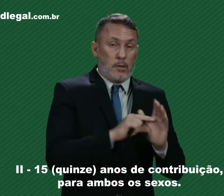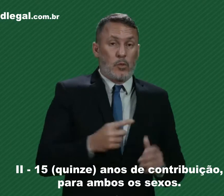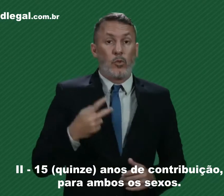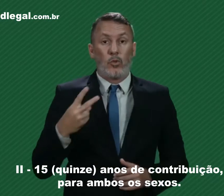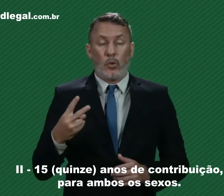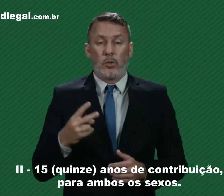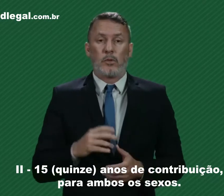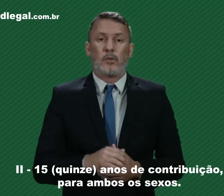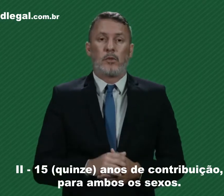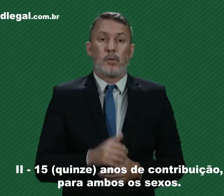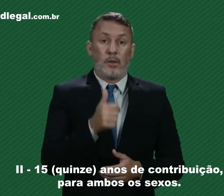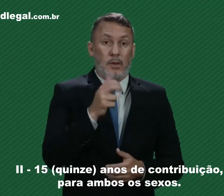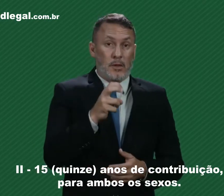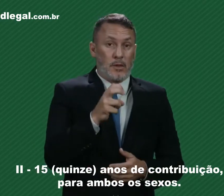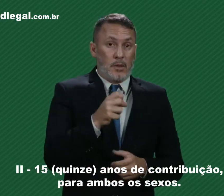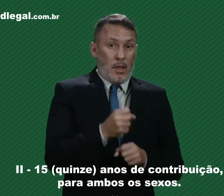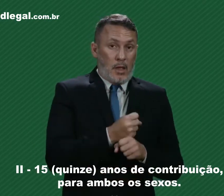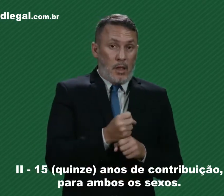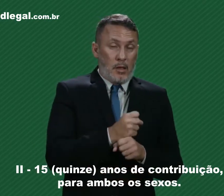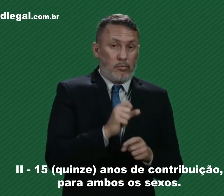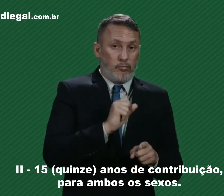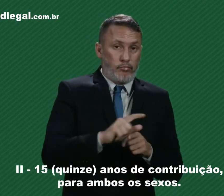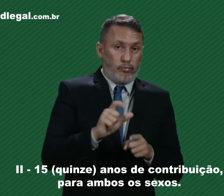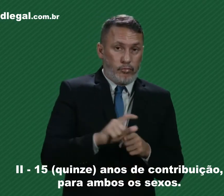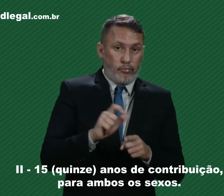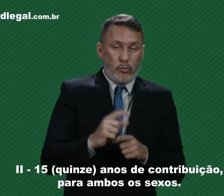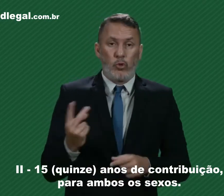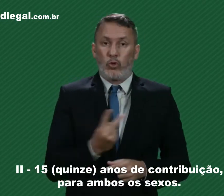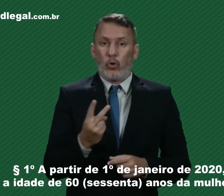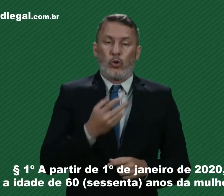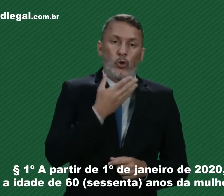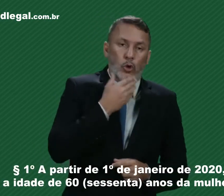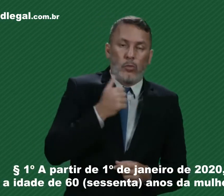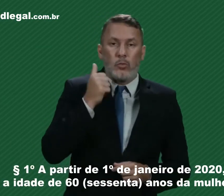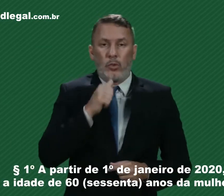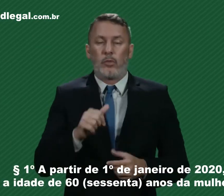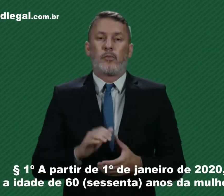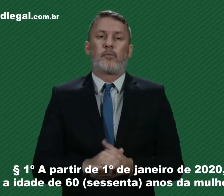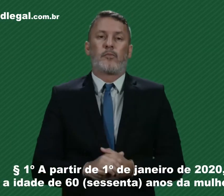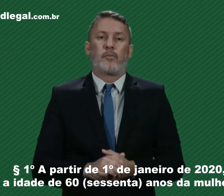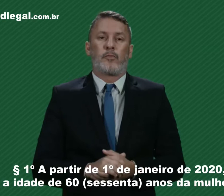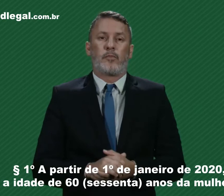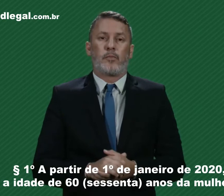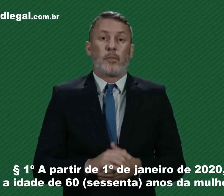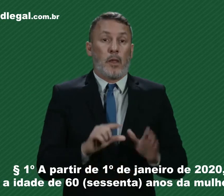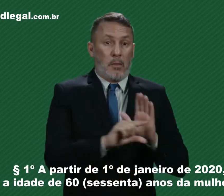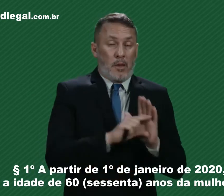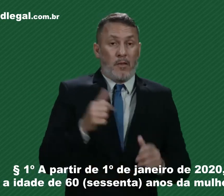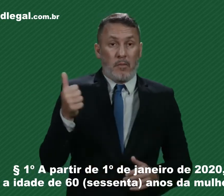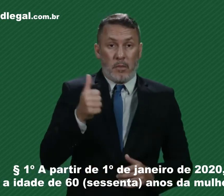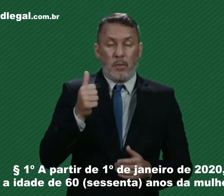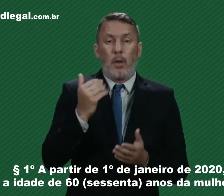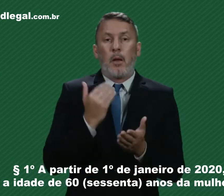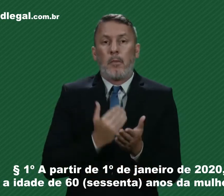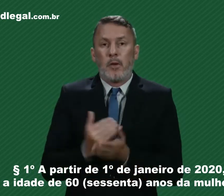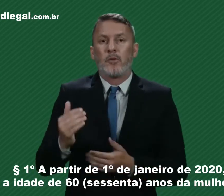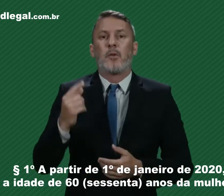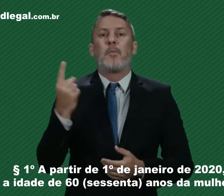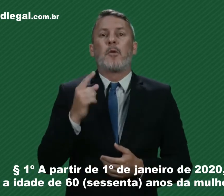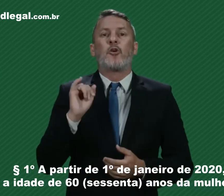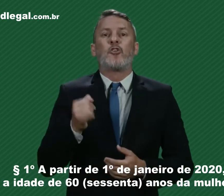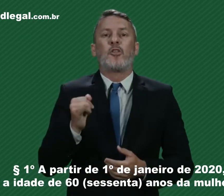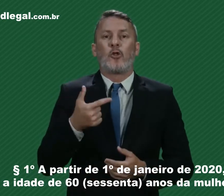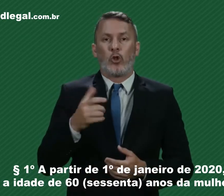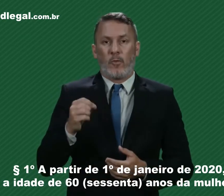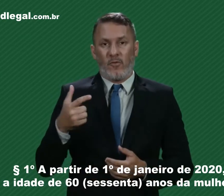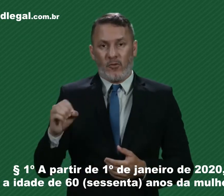2. 15 anos de contribuição para ambos os sexos. Parágrafo 1º. A partir de 1º de janeiro de